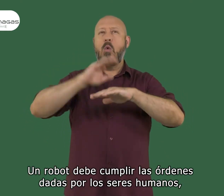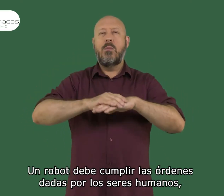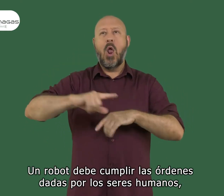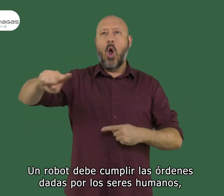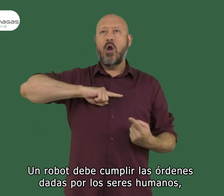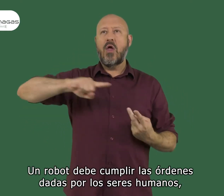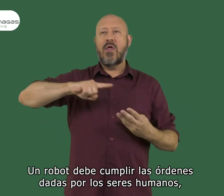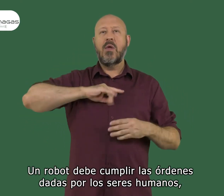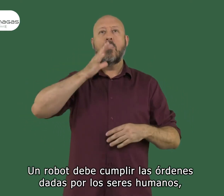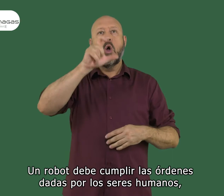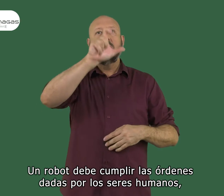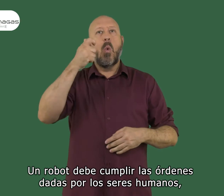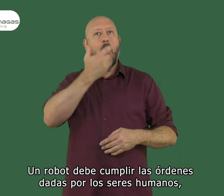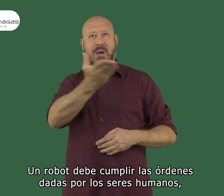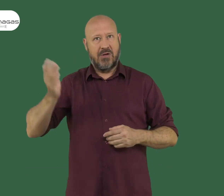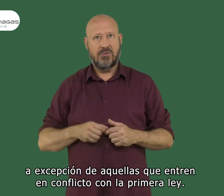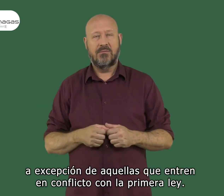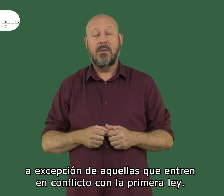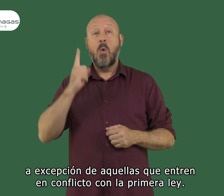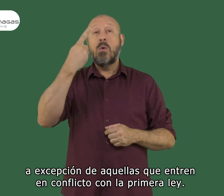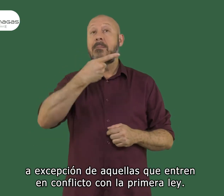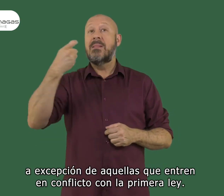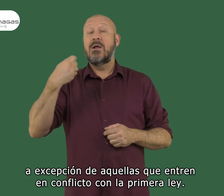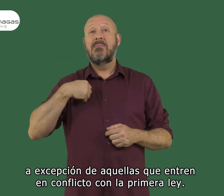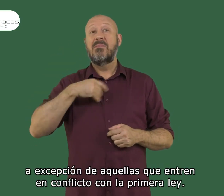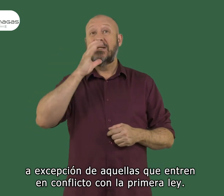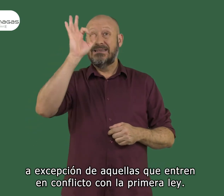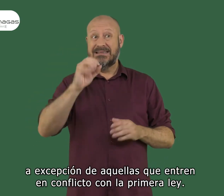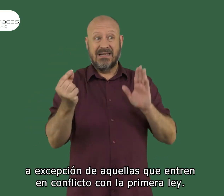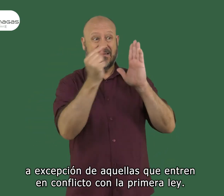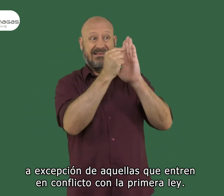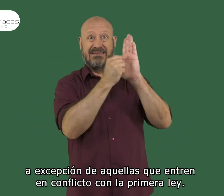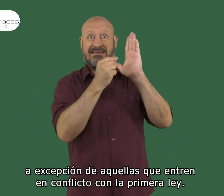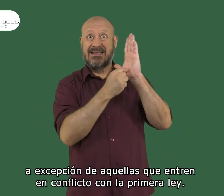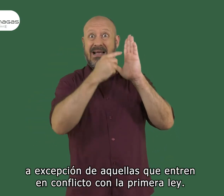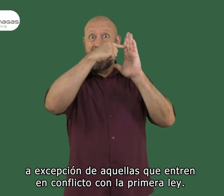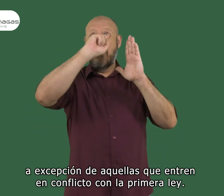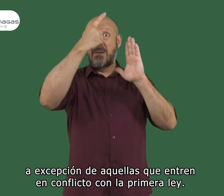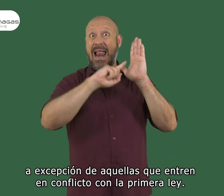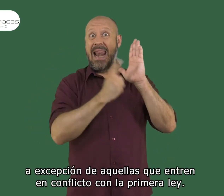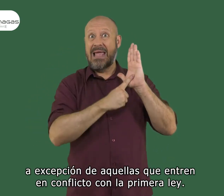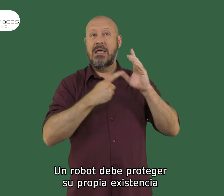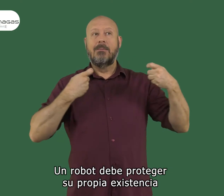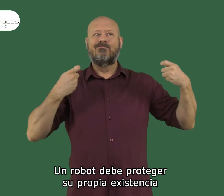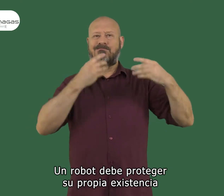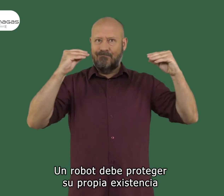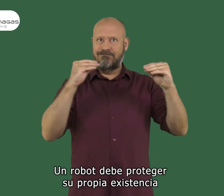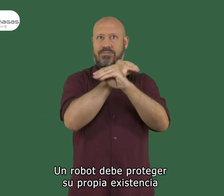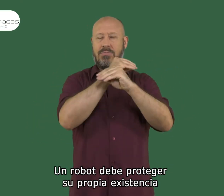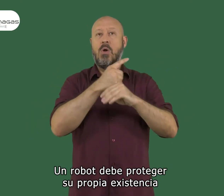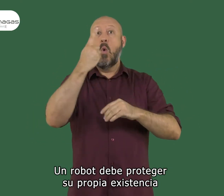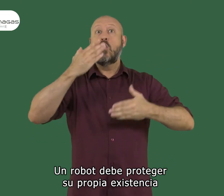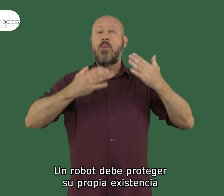las órdenes dadas por los seres humanos, a excepción de aquellas que entren en conflicto con la primera ley. Un robot